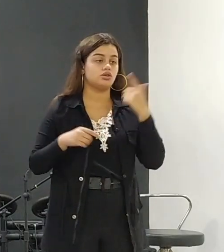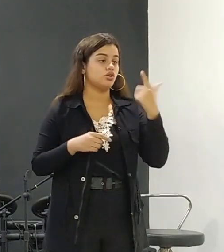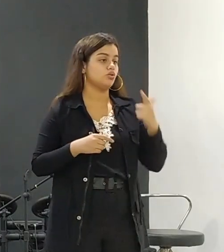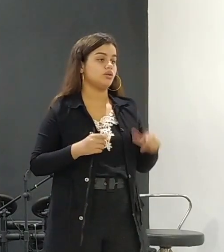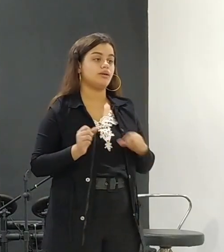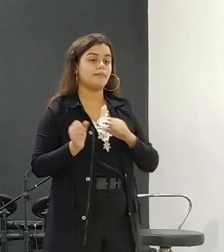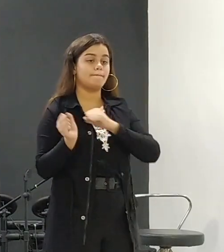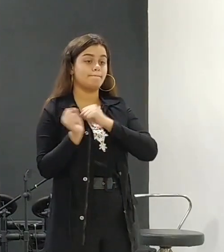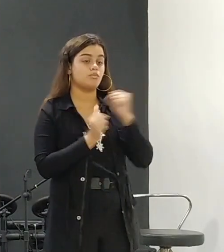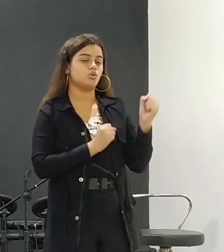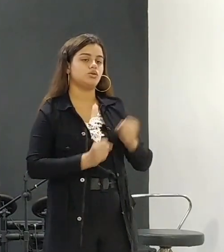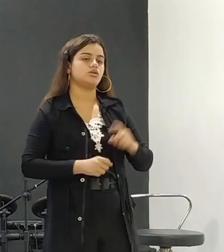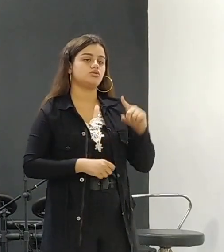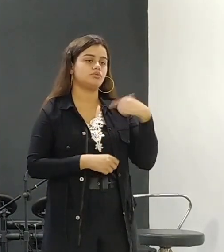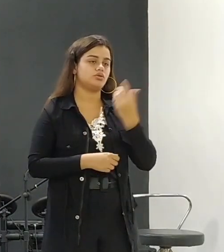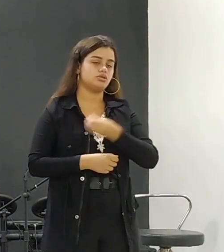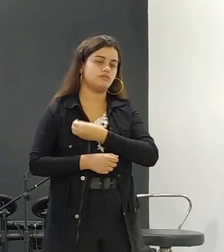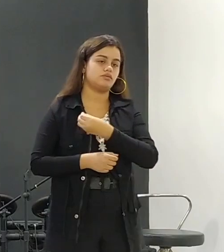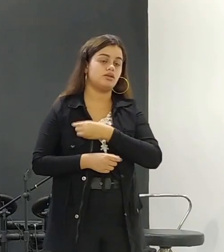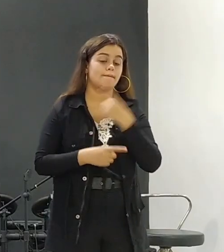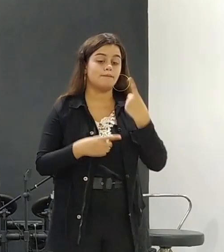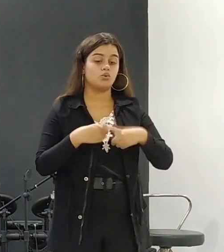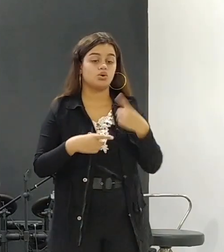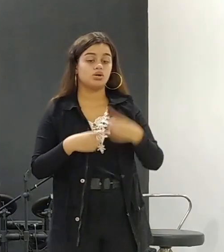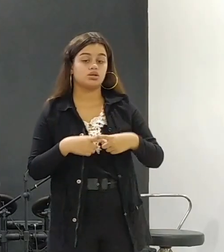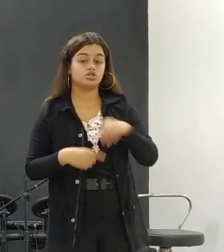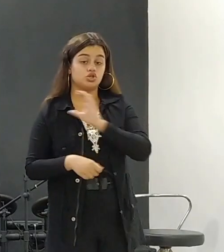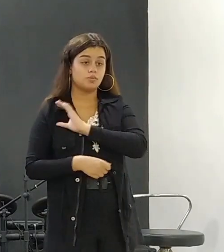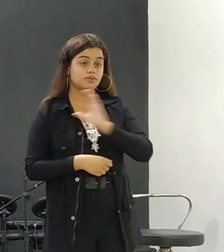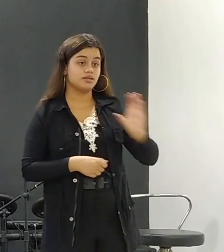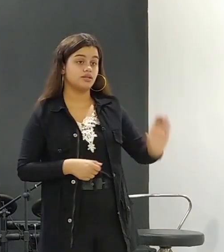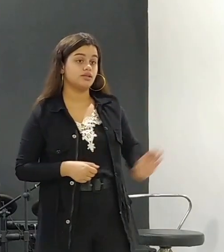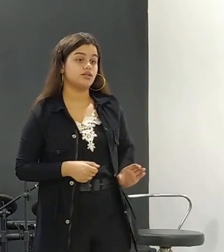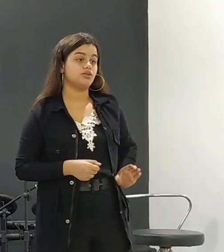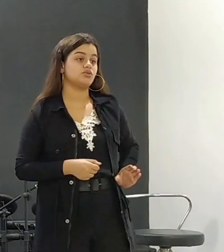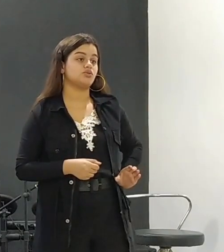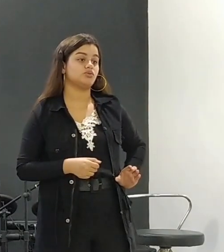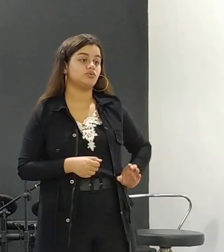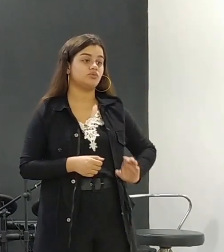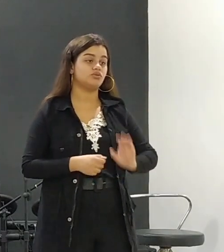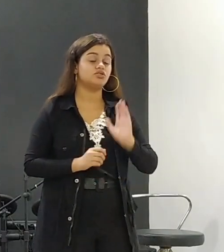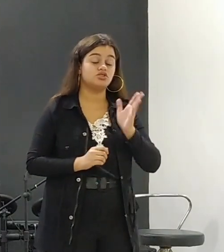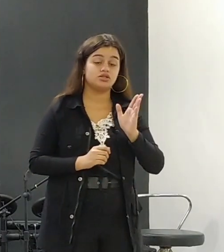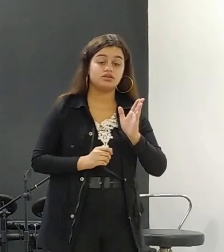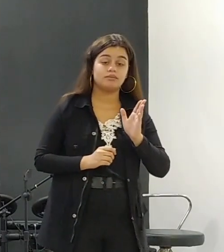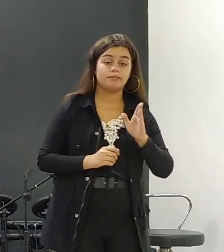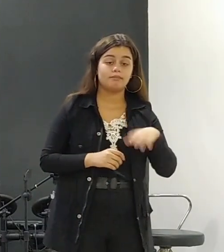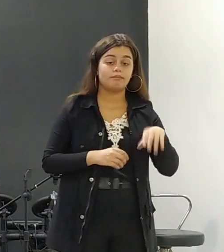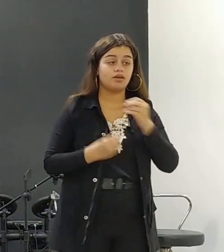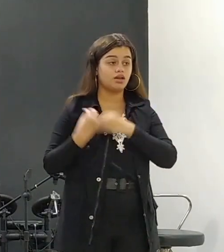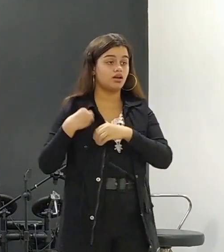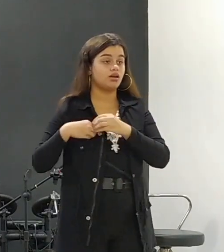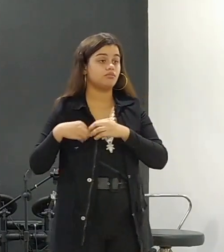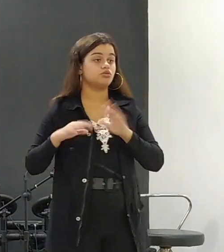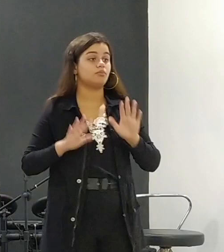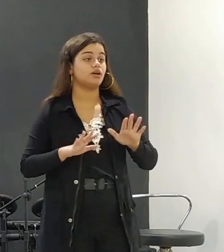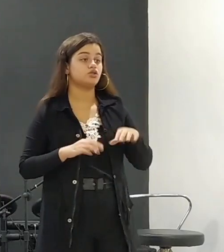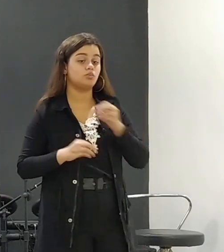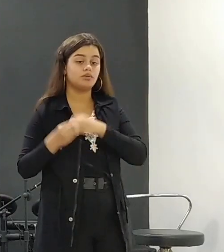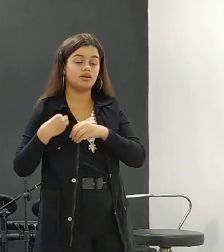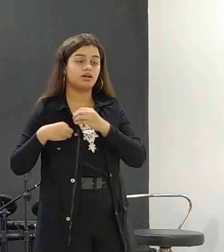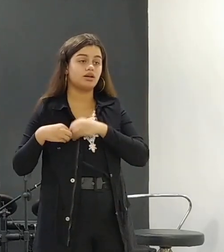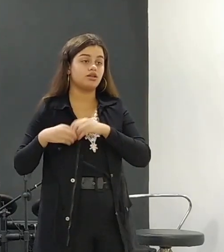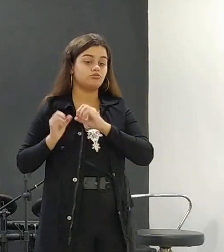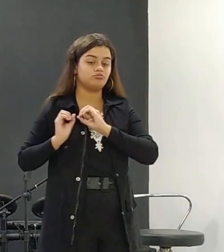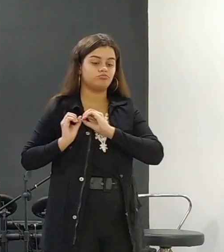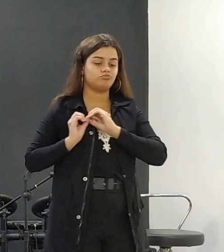nós, porque nós estamos em Cristo. Então o pecado não tem poder. Nós até pecamos, mas o pecado não faz mais parte da nossa vida. Ele é